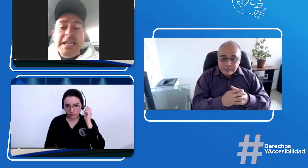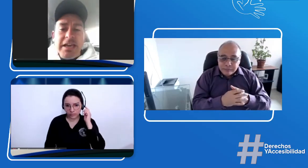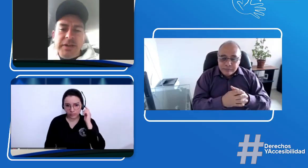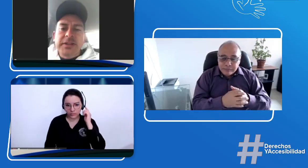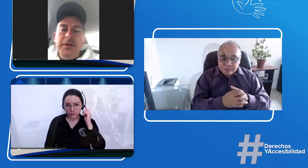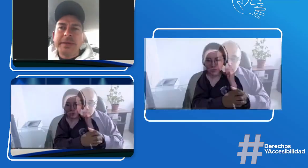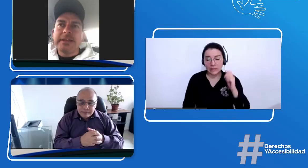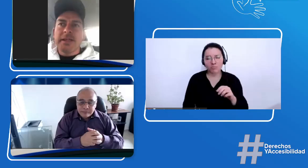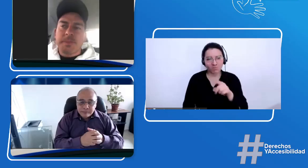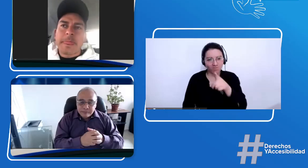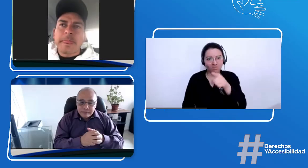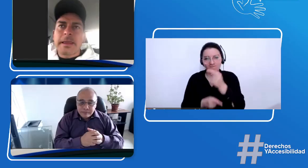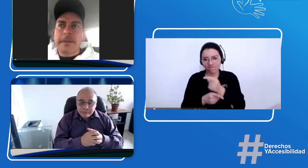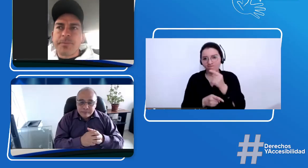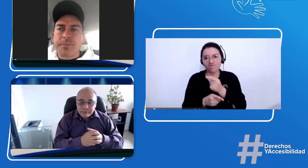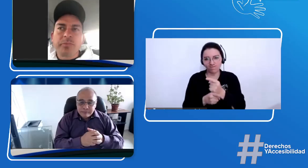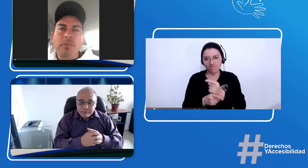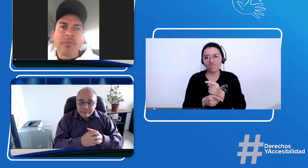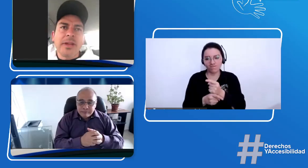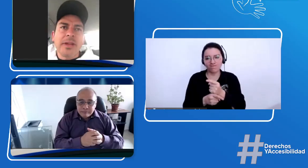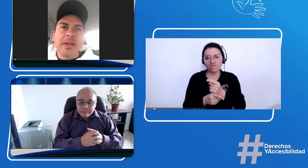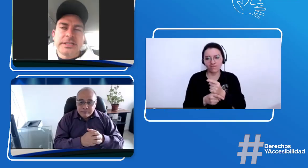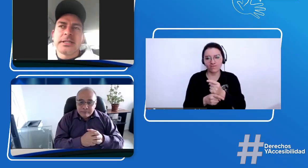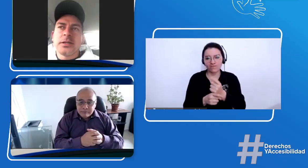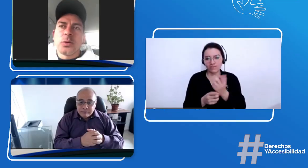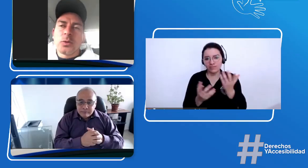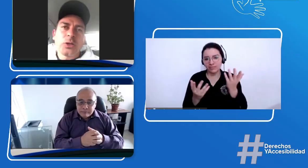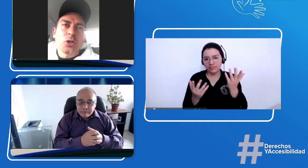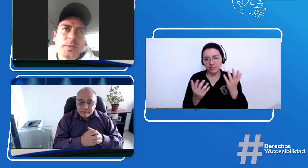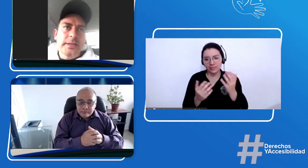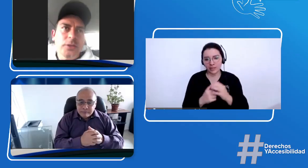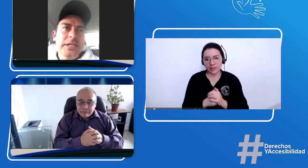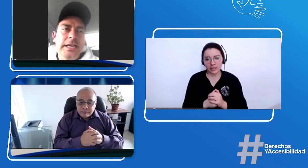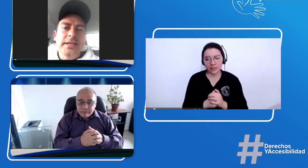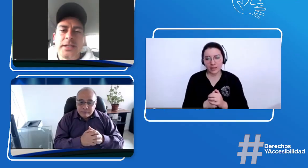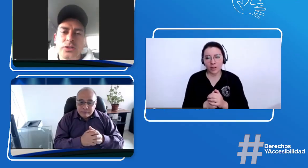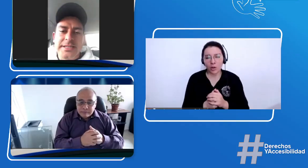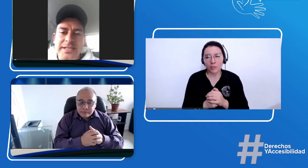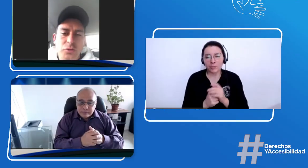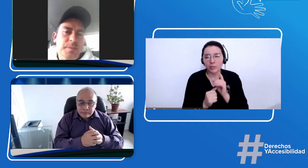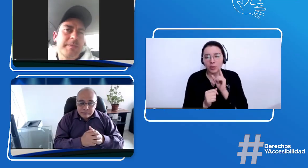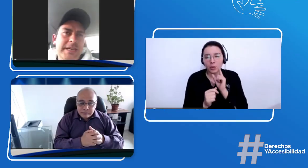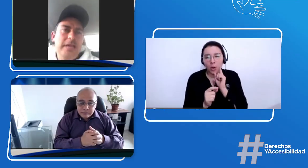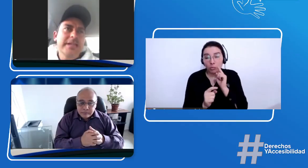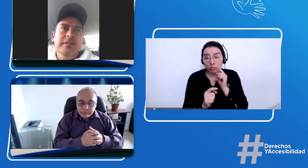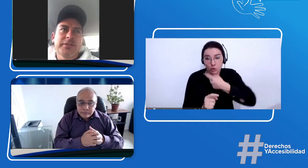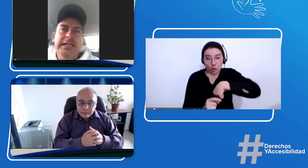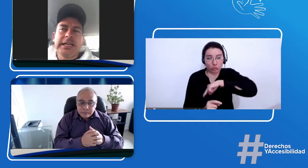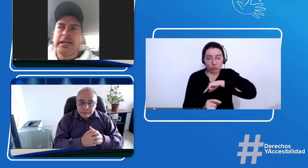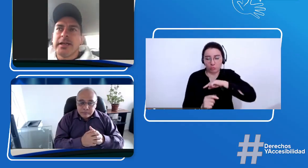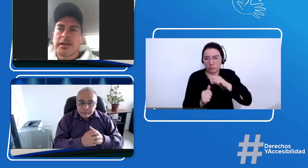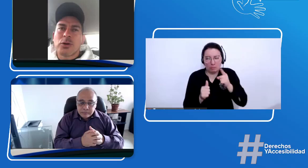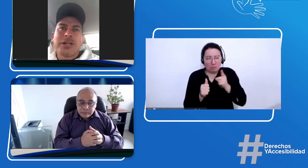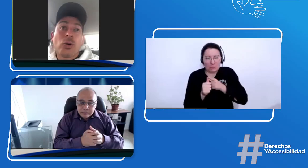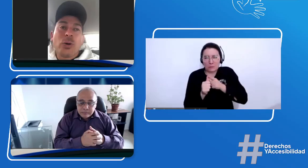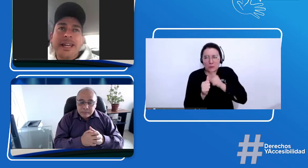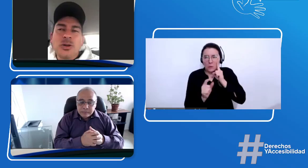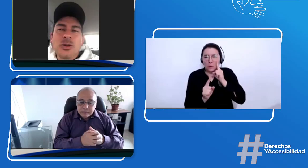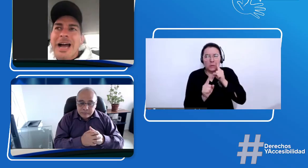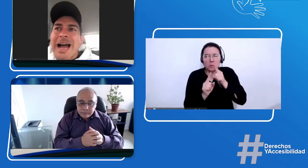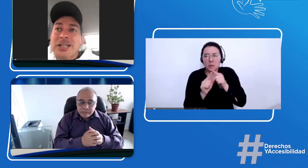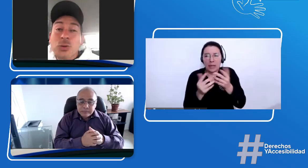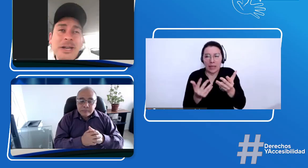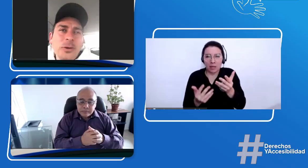Sí, efectivamente, pues uno de los objetivos ahí que nos trazamos primeramente fue con el